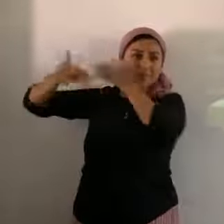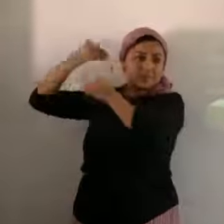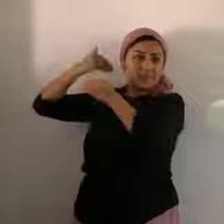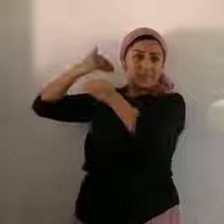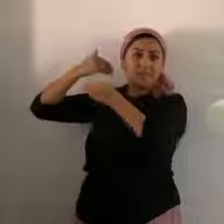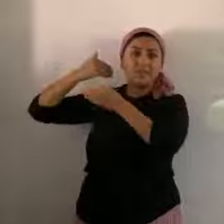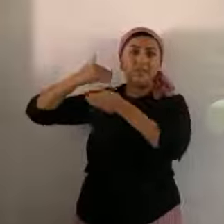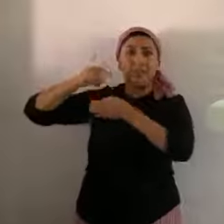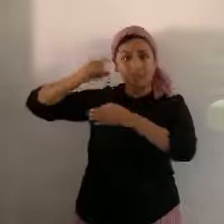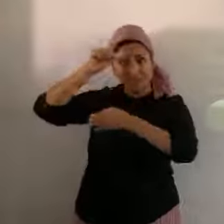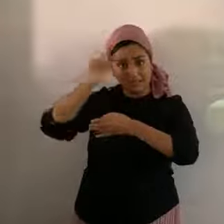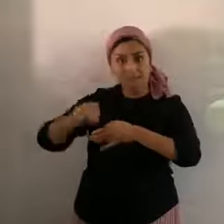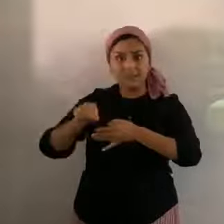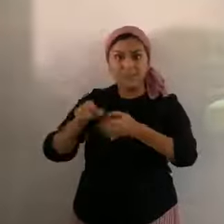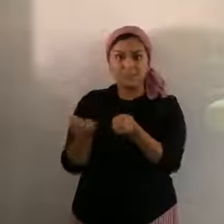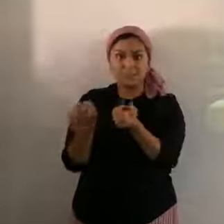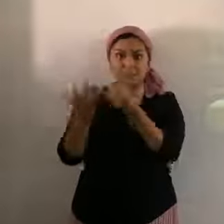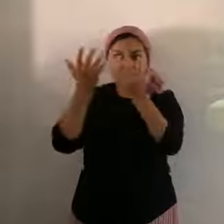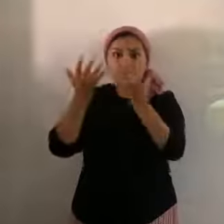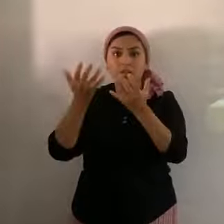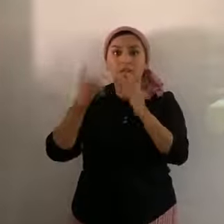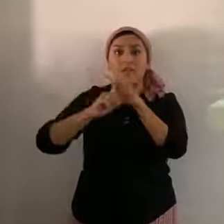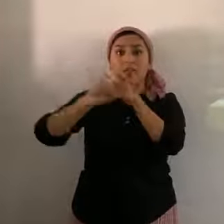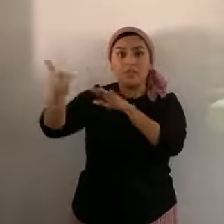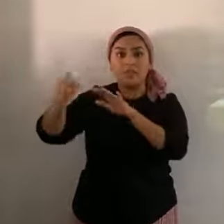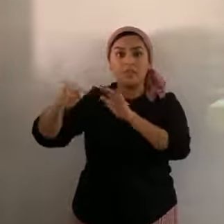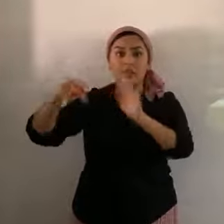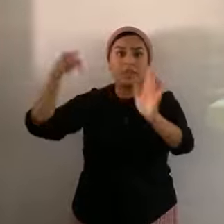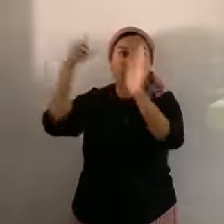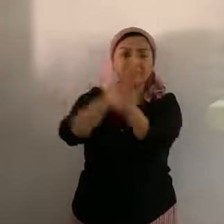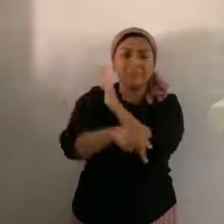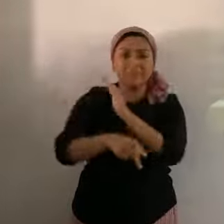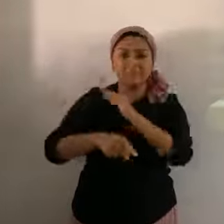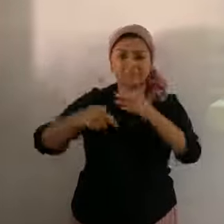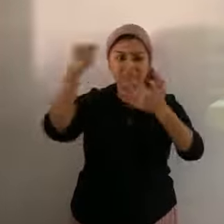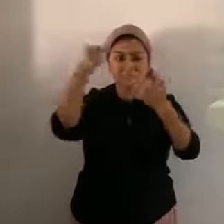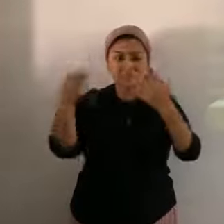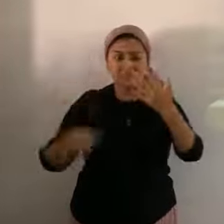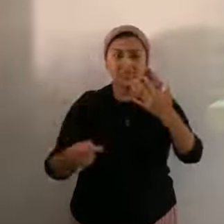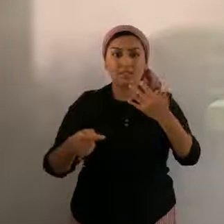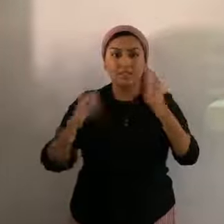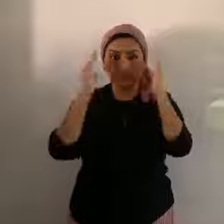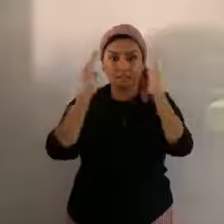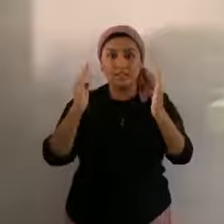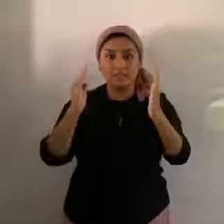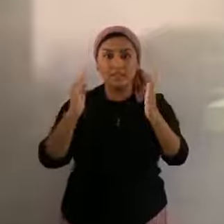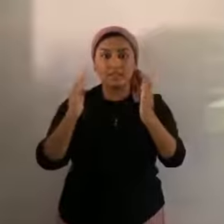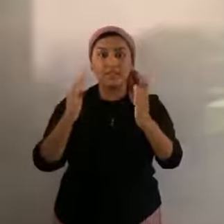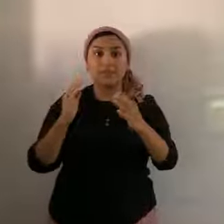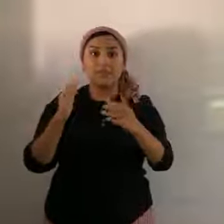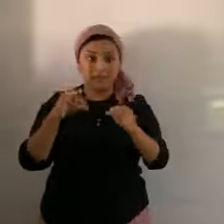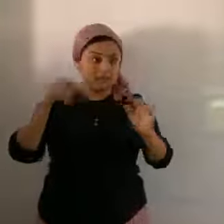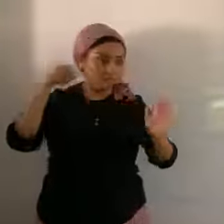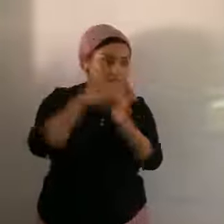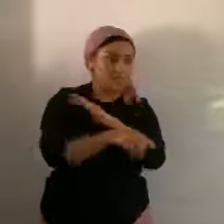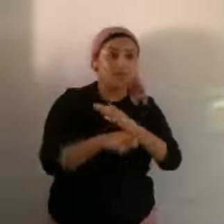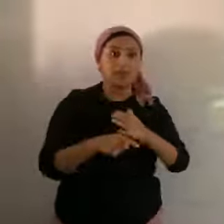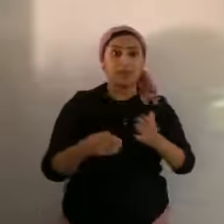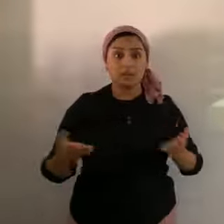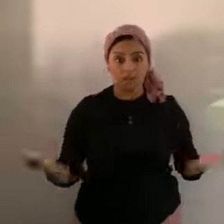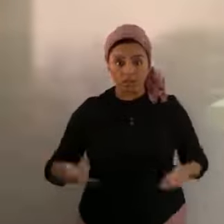que ser quemados o huir o masacrados, etcétera, etcétera, etcétera, pasados por espada, y